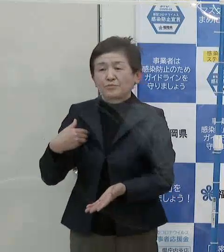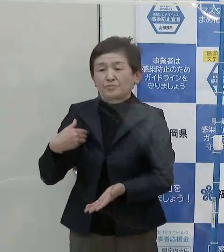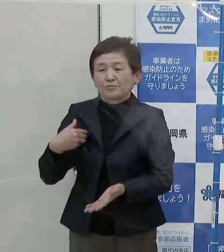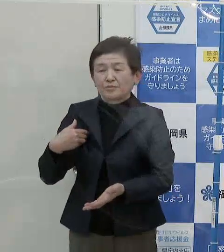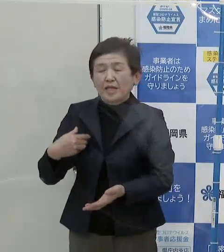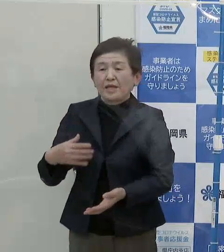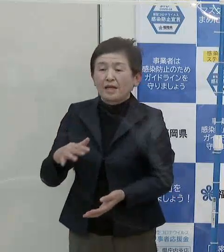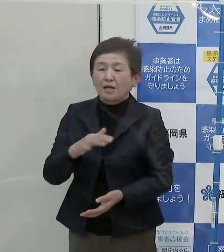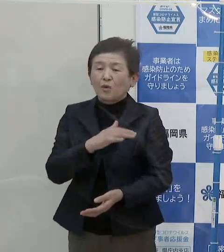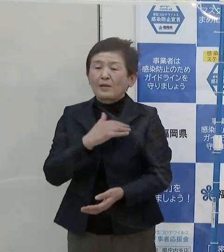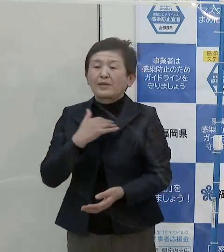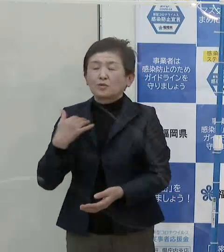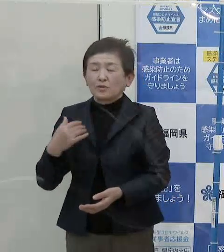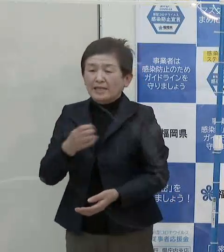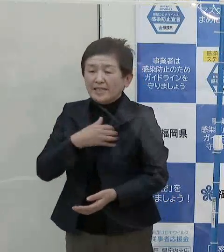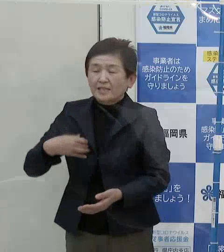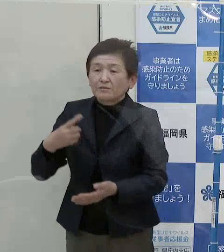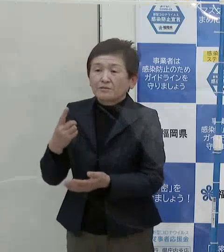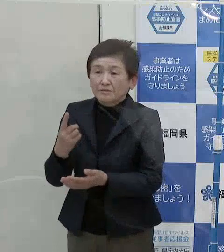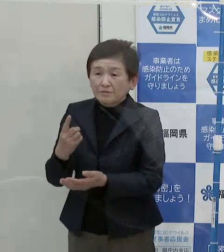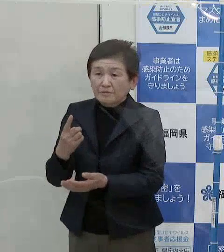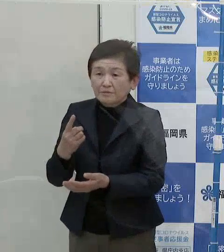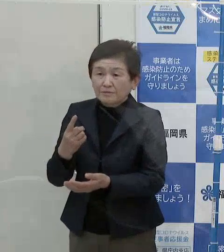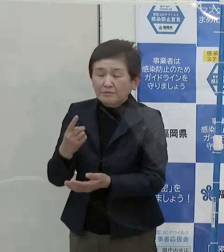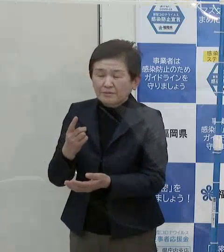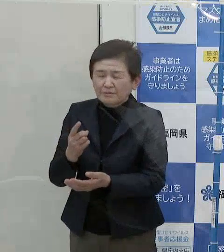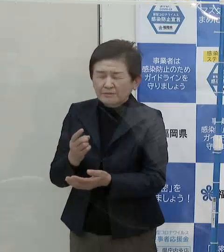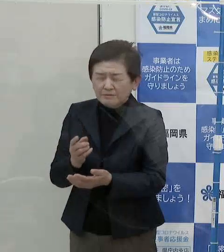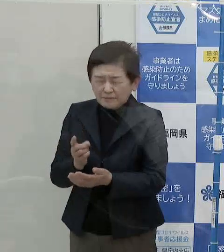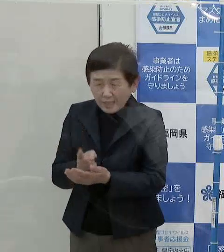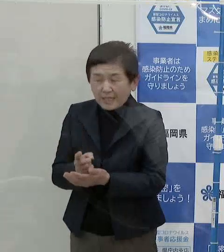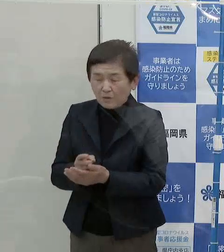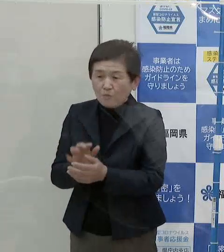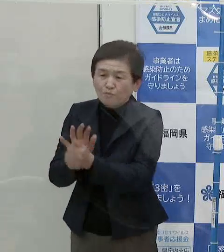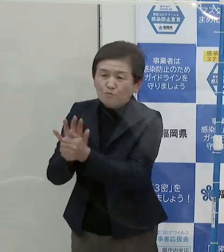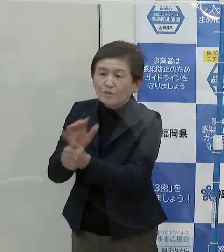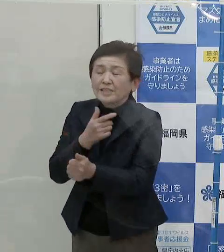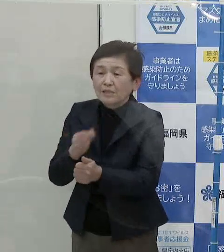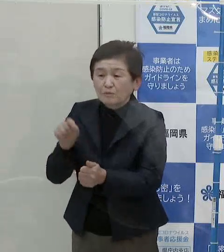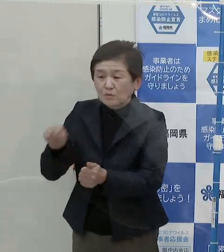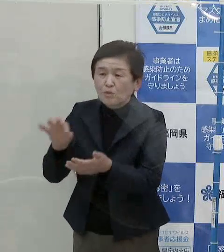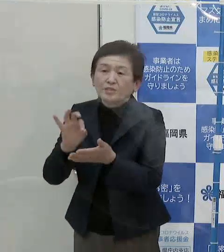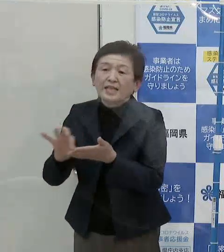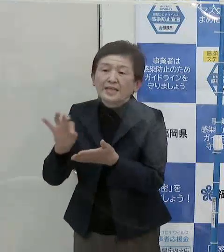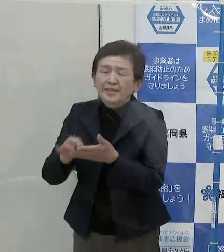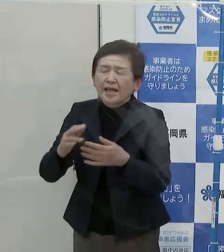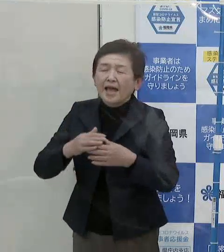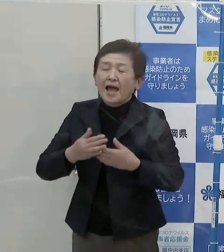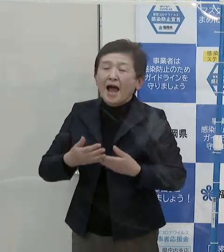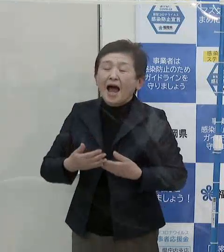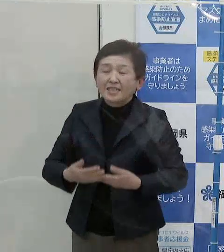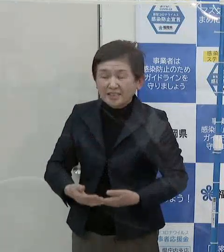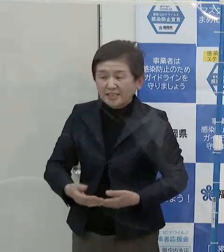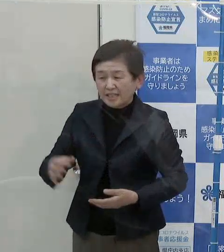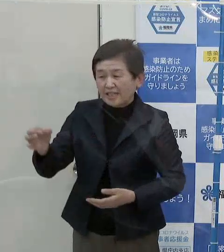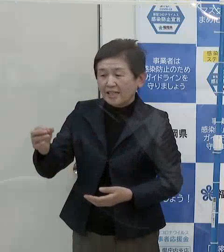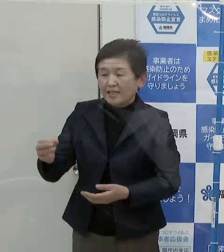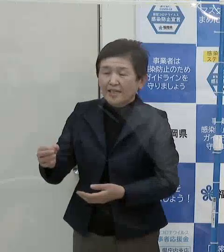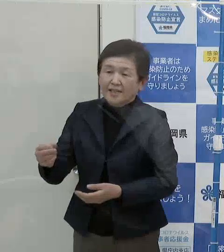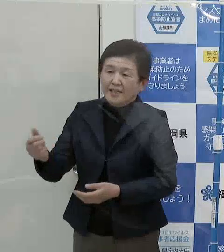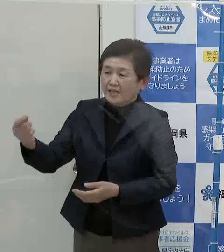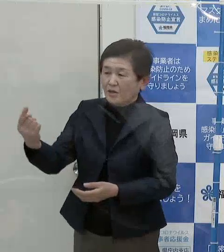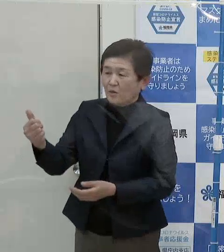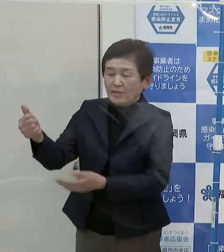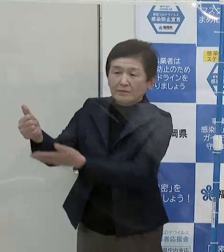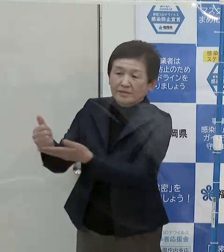々としてはできる限りの助成を今しているわけですから、それも使っていただいて安心して来ていただけるような体制